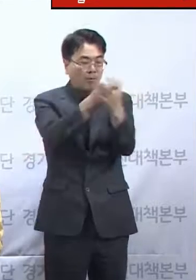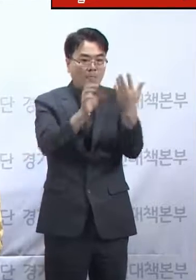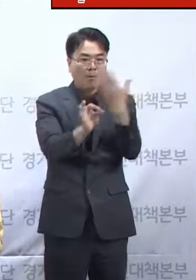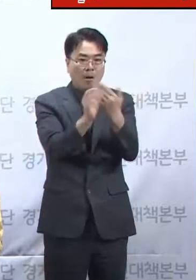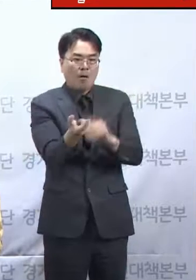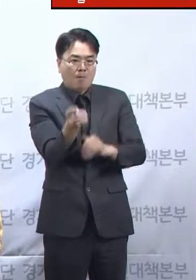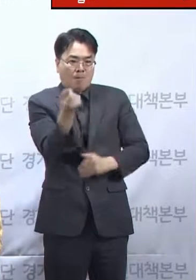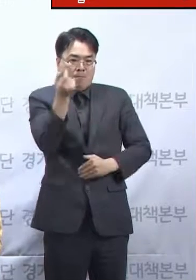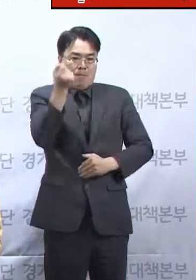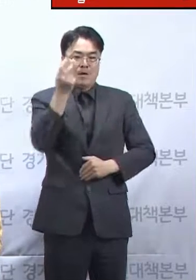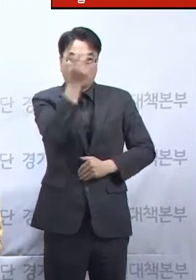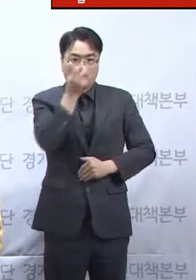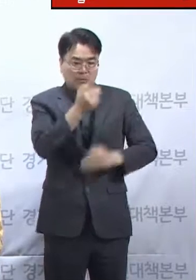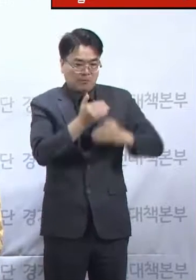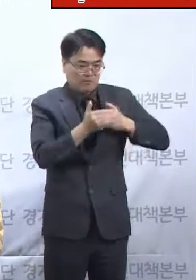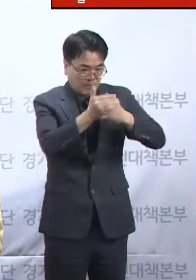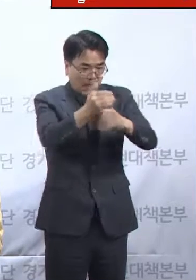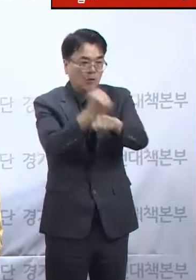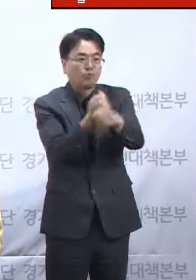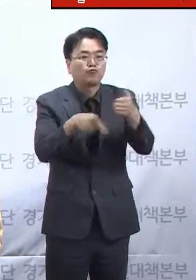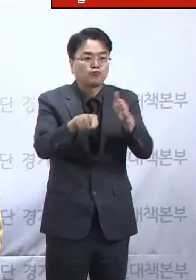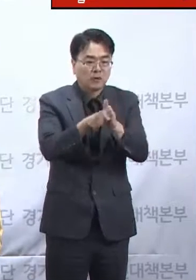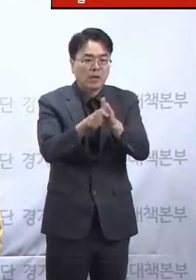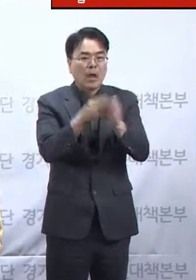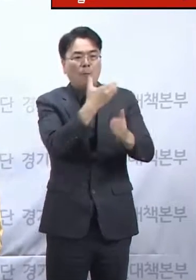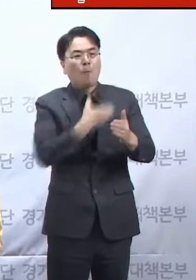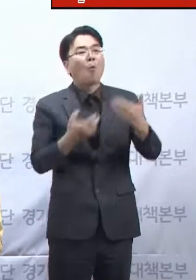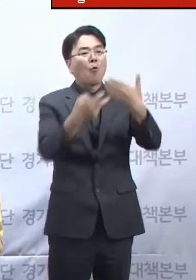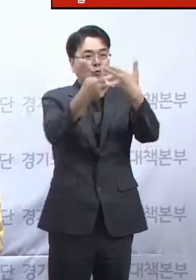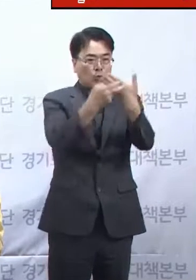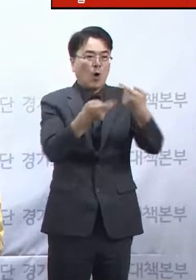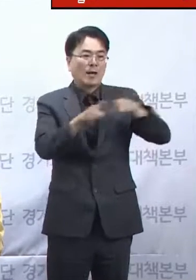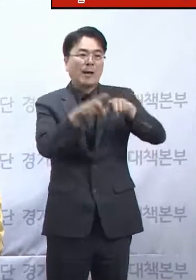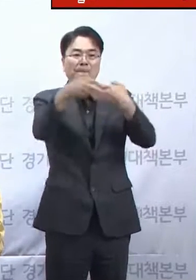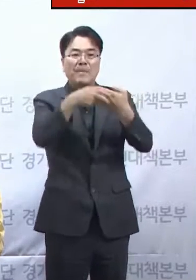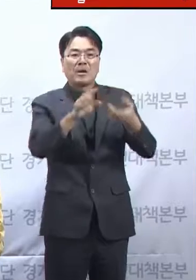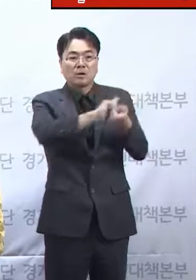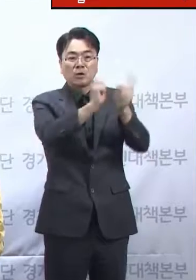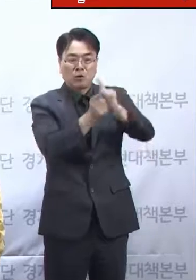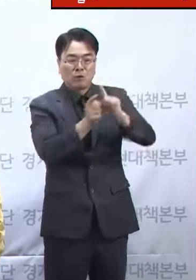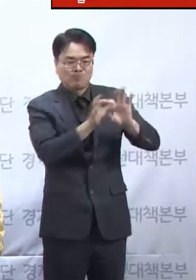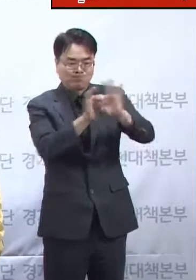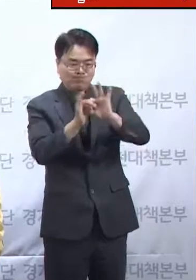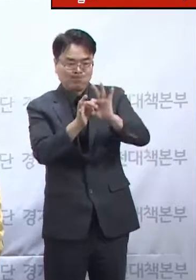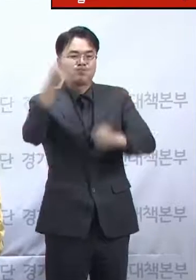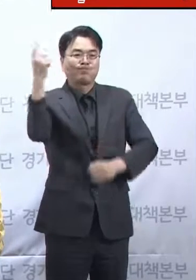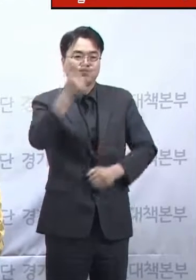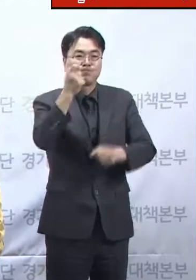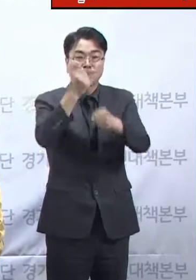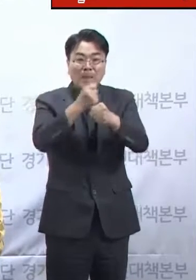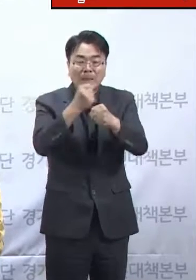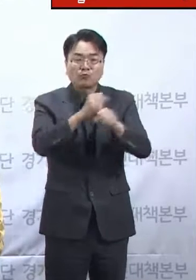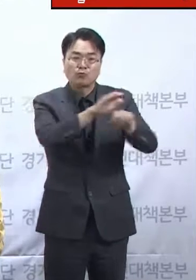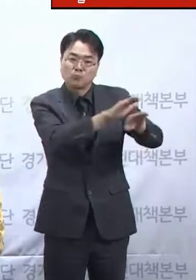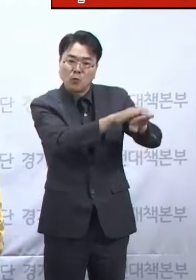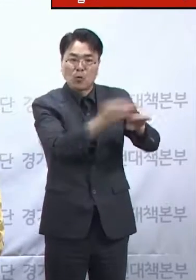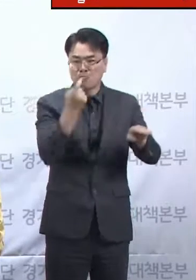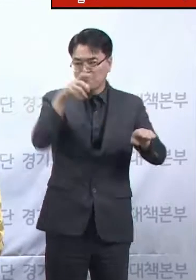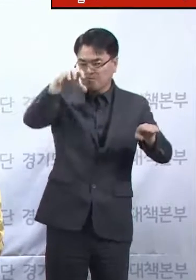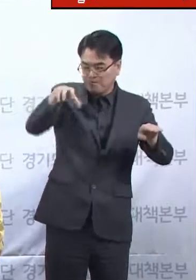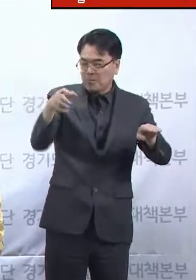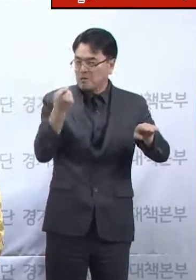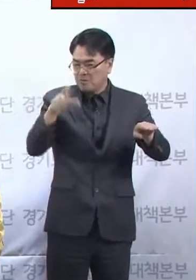진단, 검사 등 필요한 조치를 하도록 보건소 및 지역 의료기관과의 연계를 강화하고 학원과